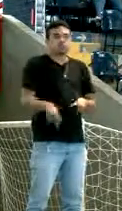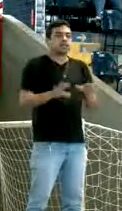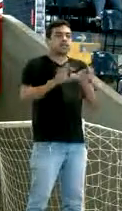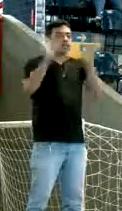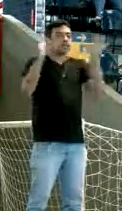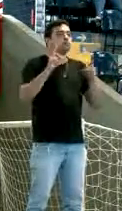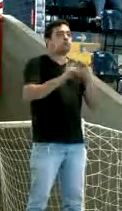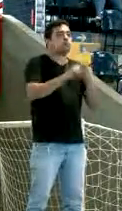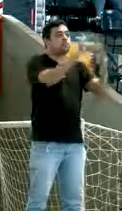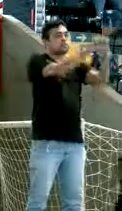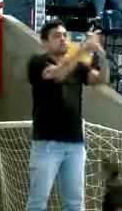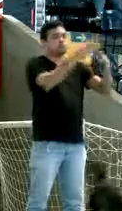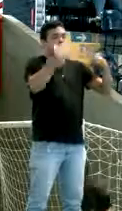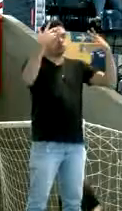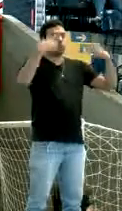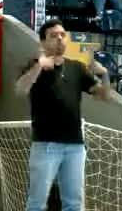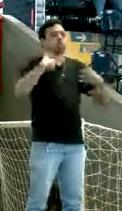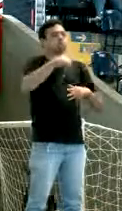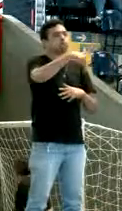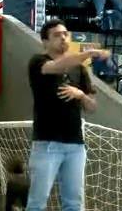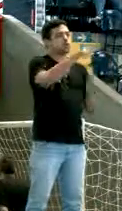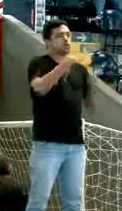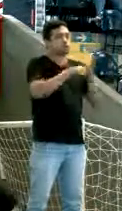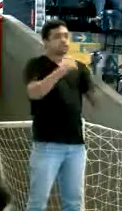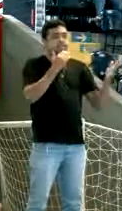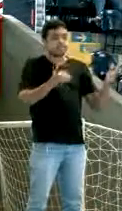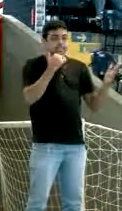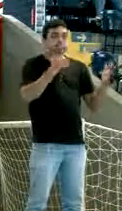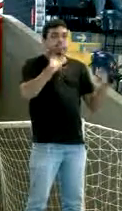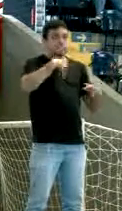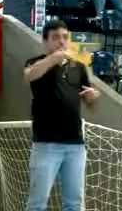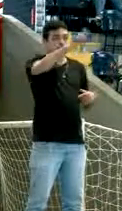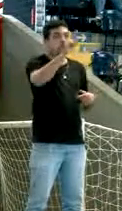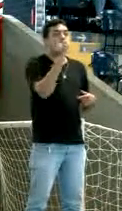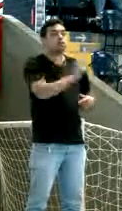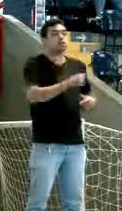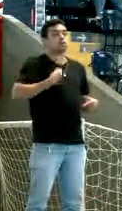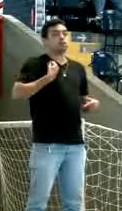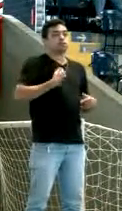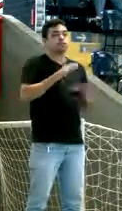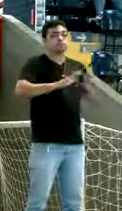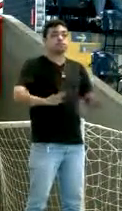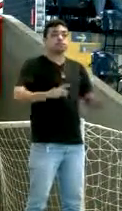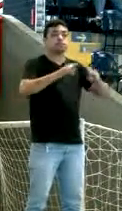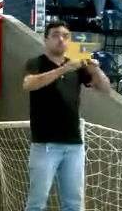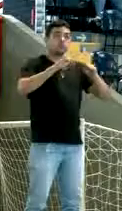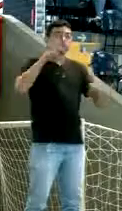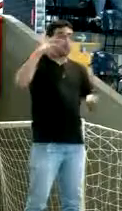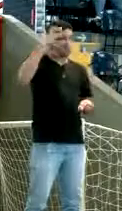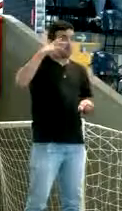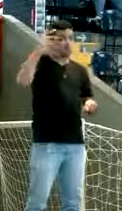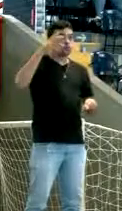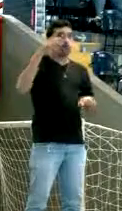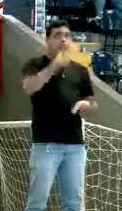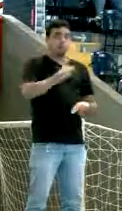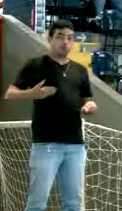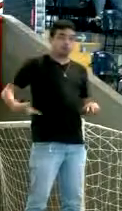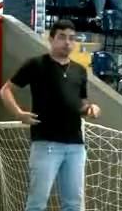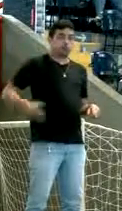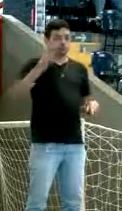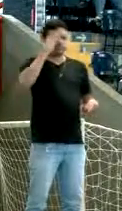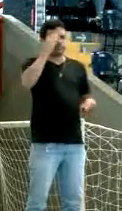Caminhando contra o vento, sem lenço e sem documento. Eu vou, é assim que eu vou seguir a vida. E essa música foi mal interpretada, porque o